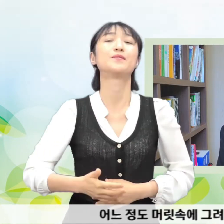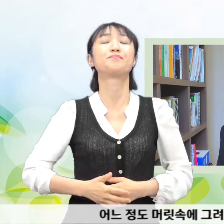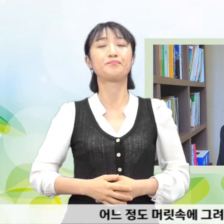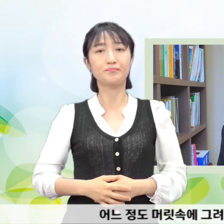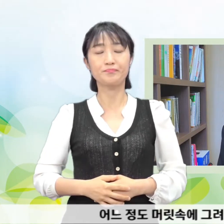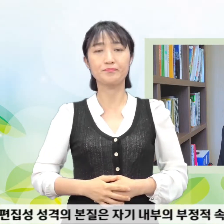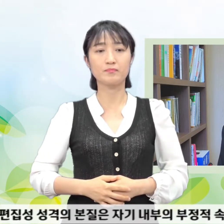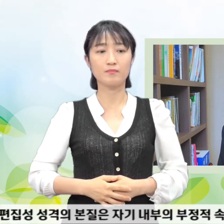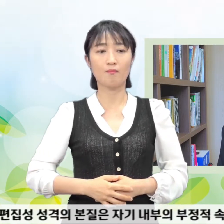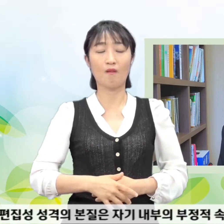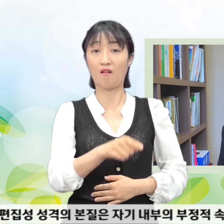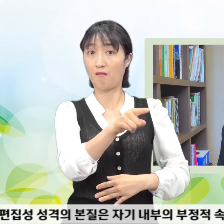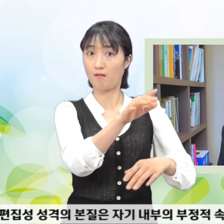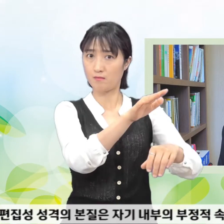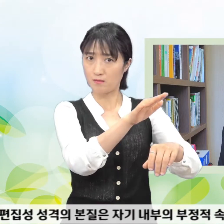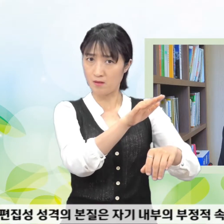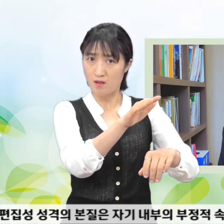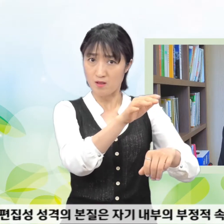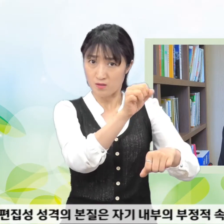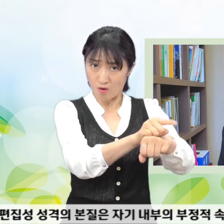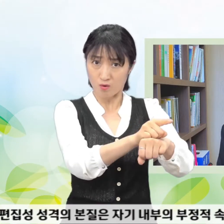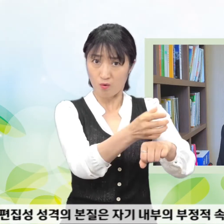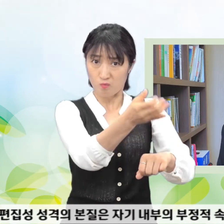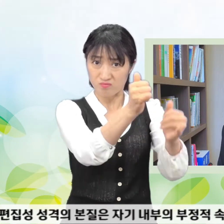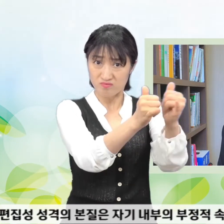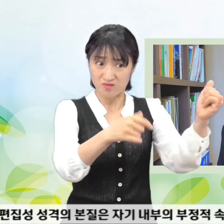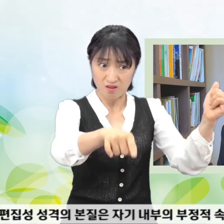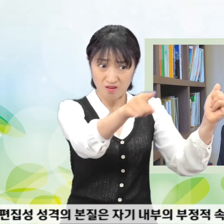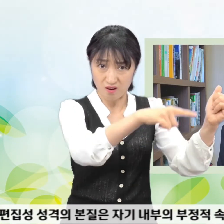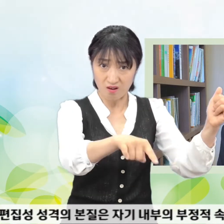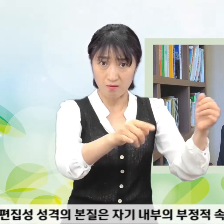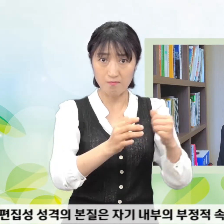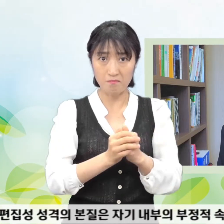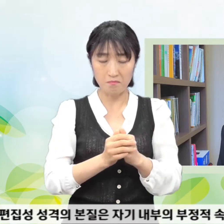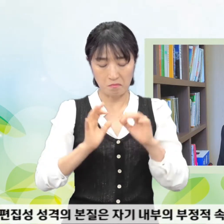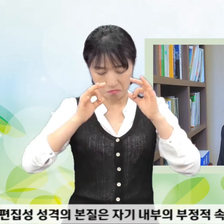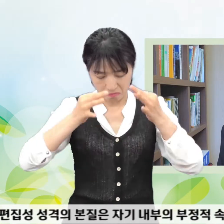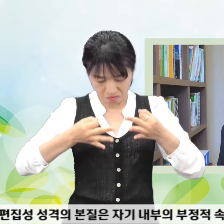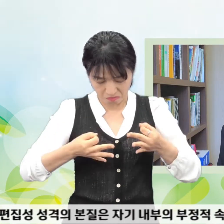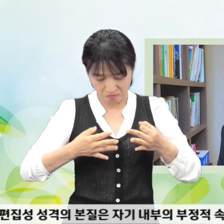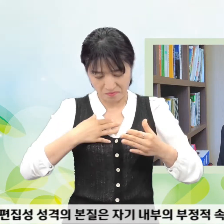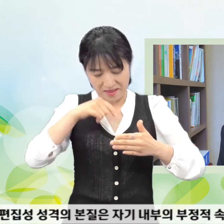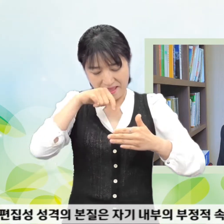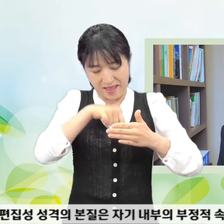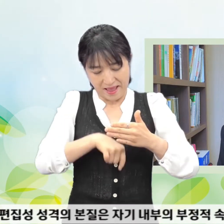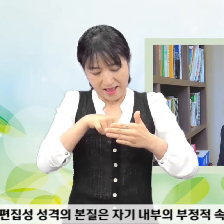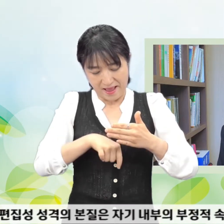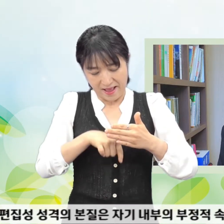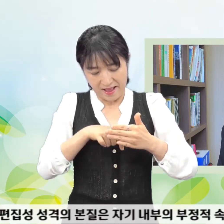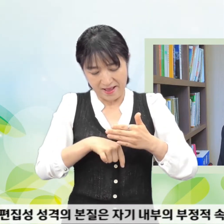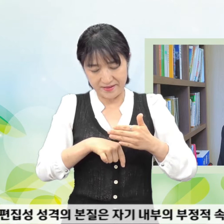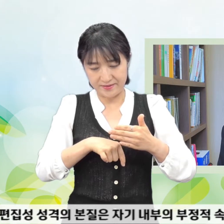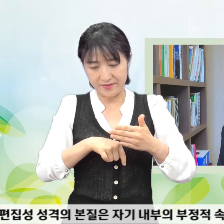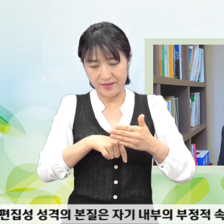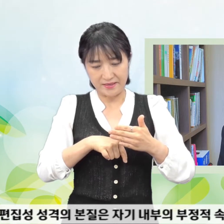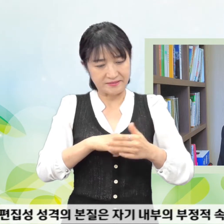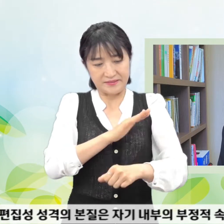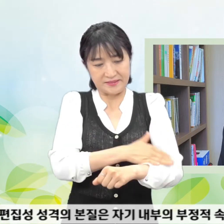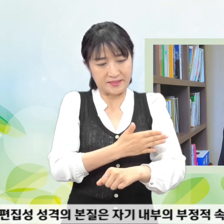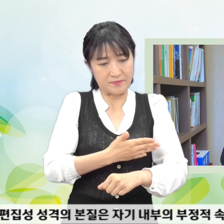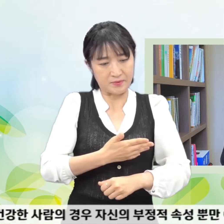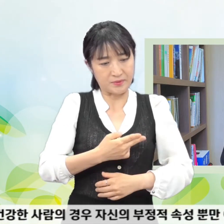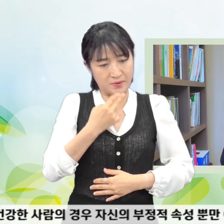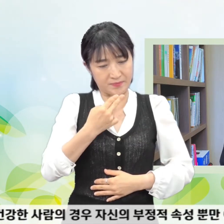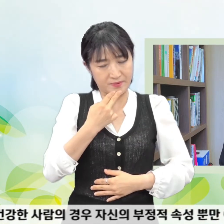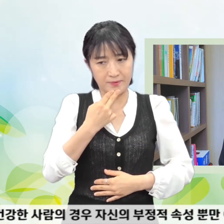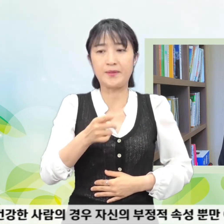그려지실 거예요. 이 편집성 성격의 본질은 자신의 내부의 부정적 속성을 투사한다는 데에